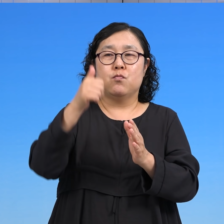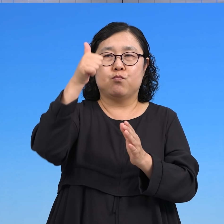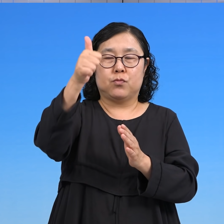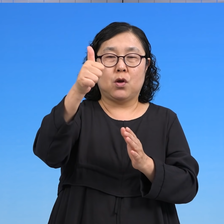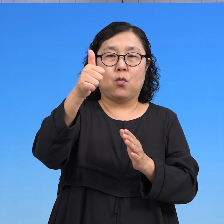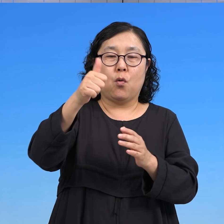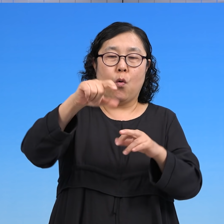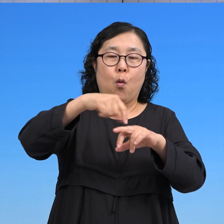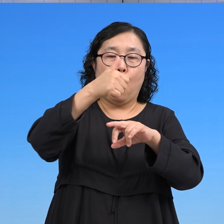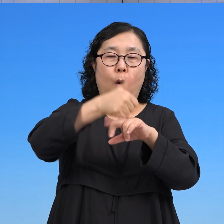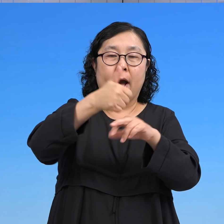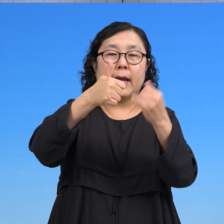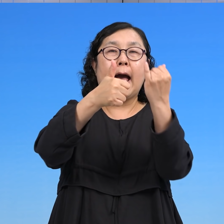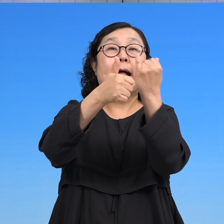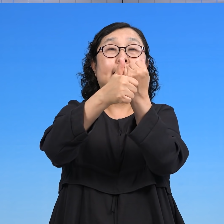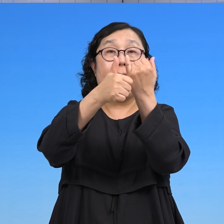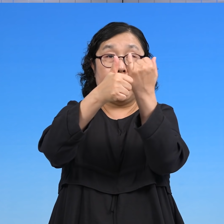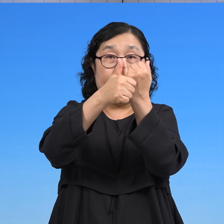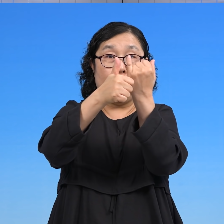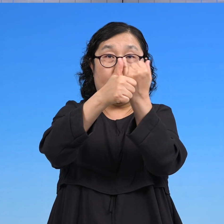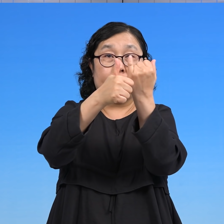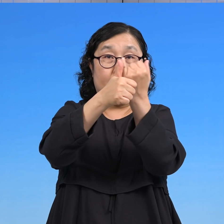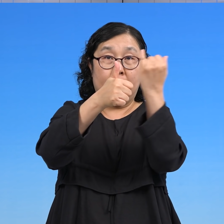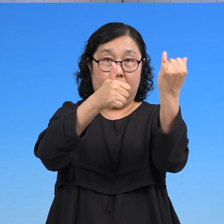최고 권력자 왕비입니다.